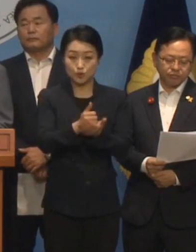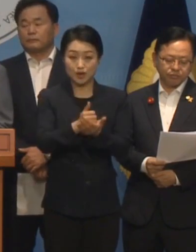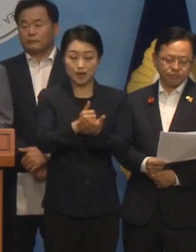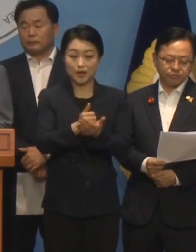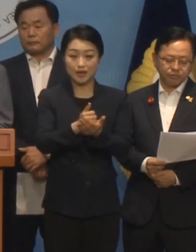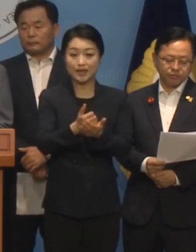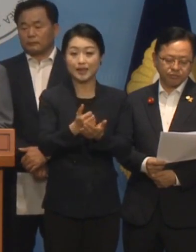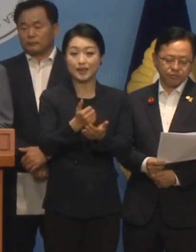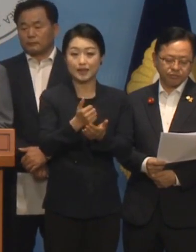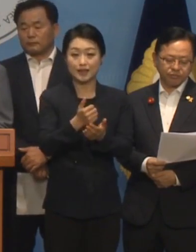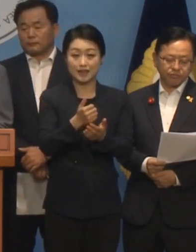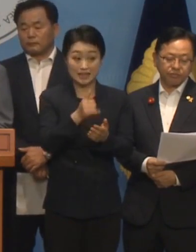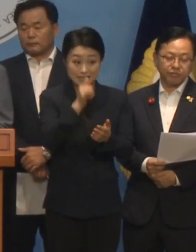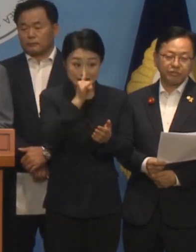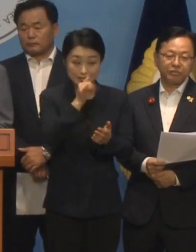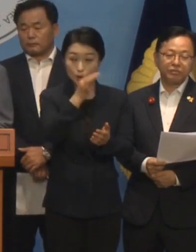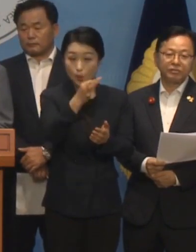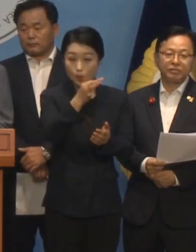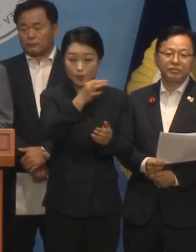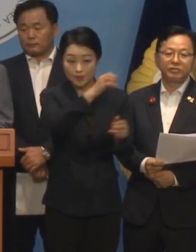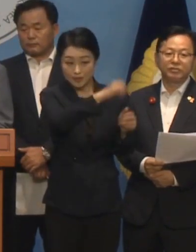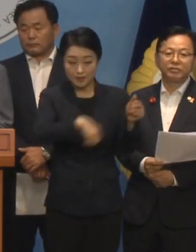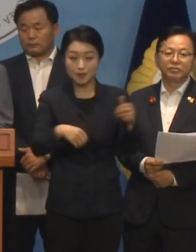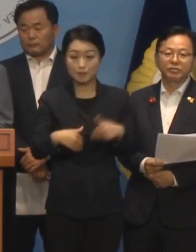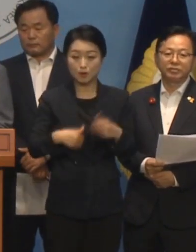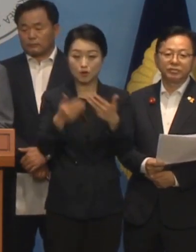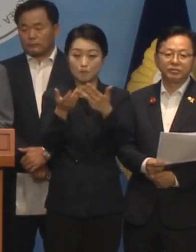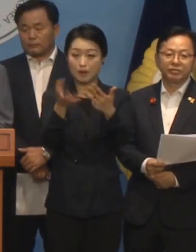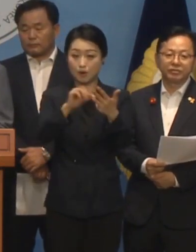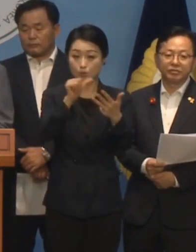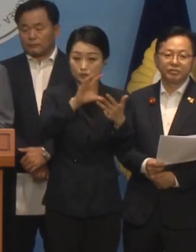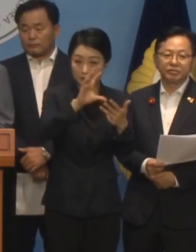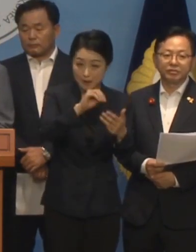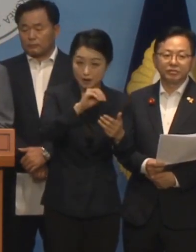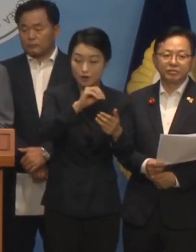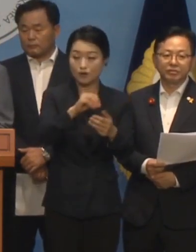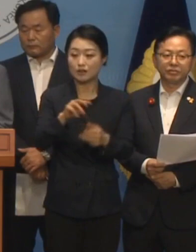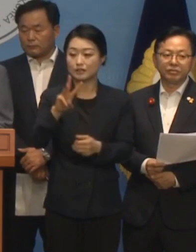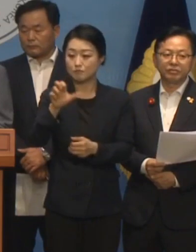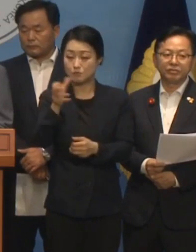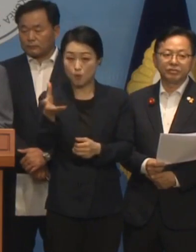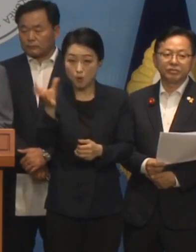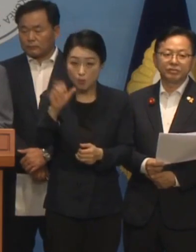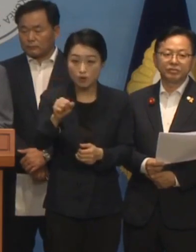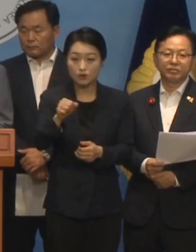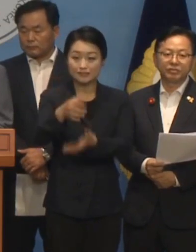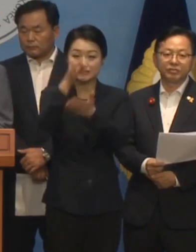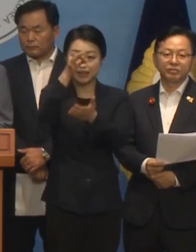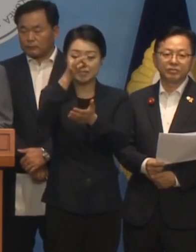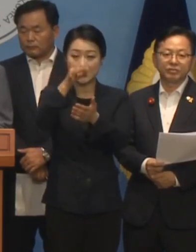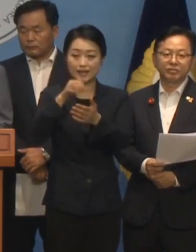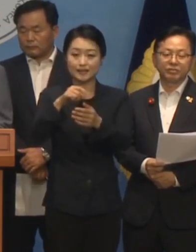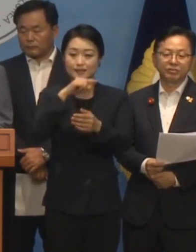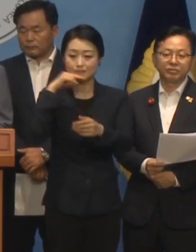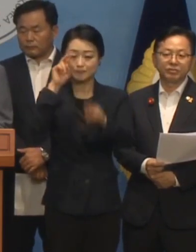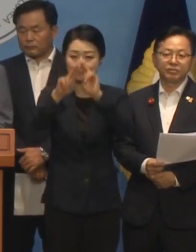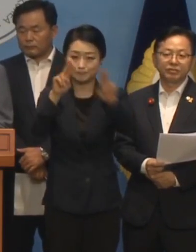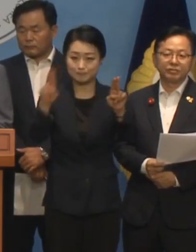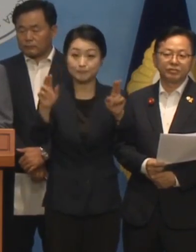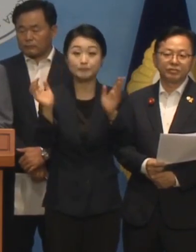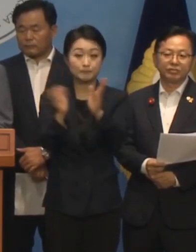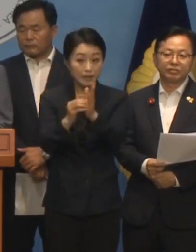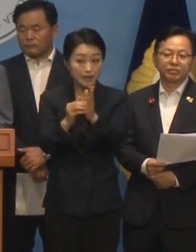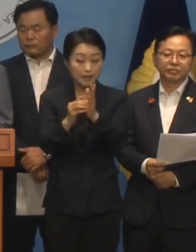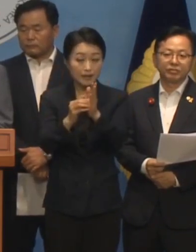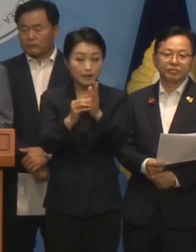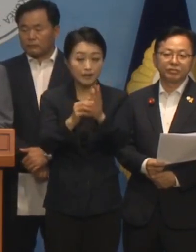위해 유동규 8억 5천만 원과 정민용 35억 원의 자산 동결을 요청한 바 있는데